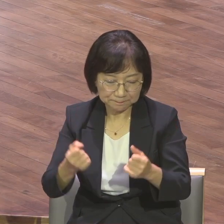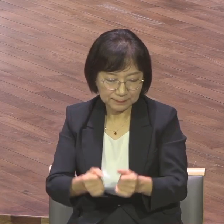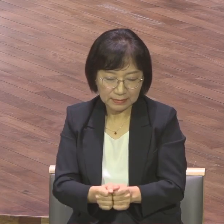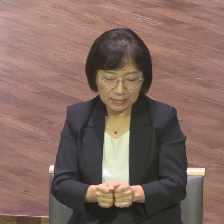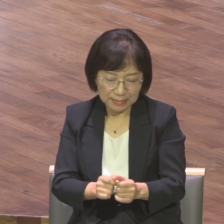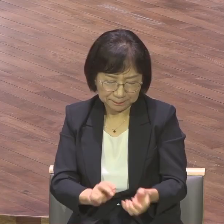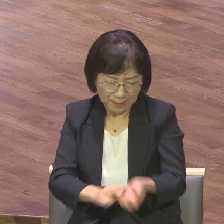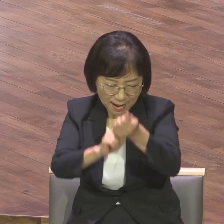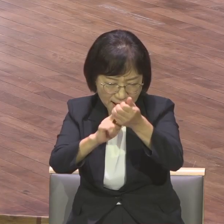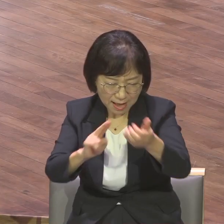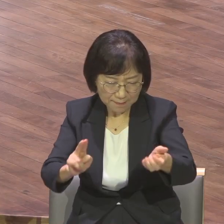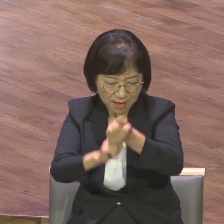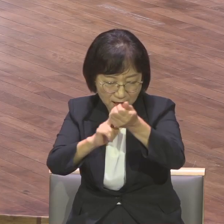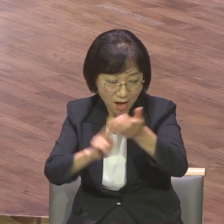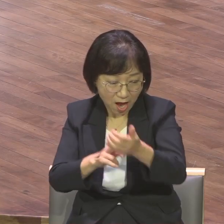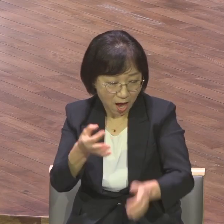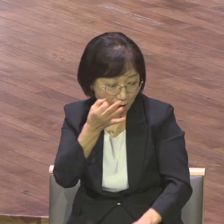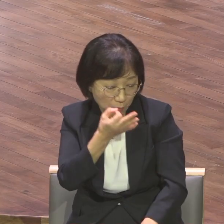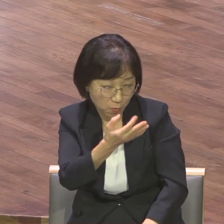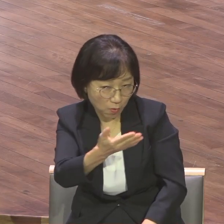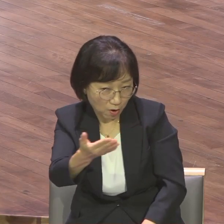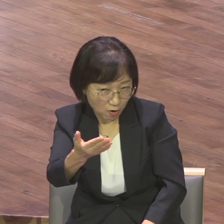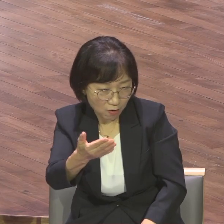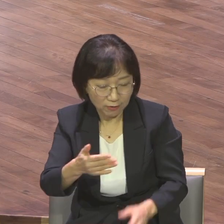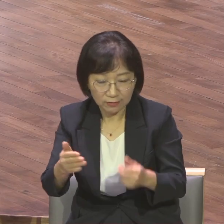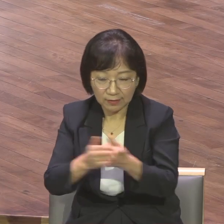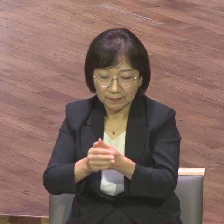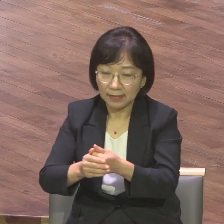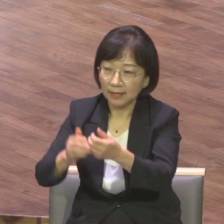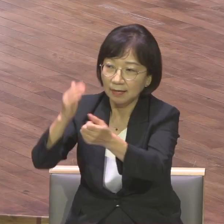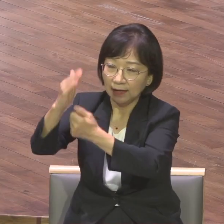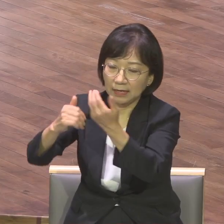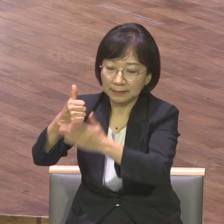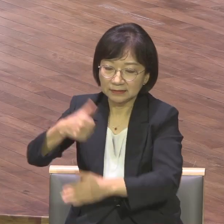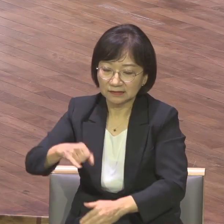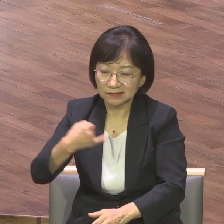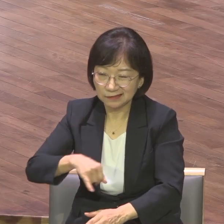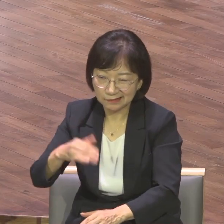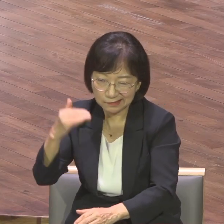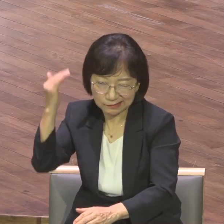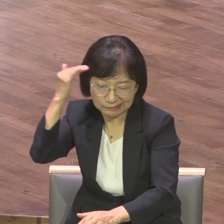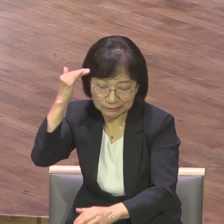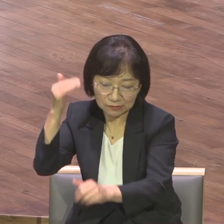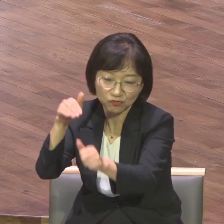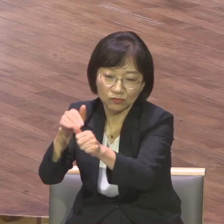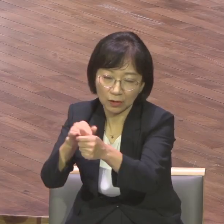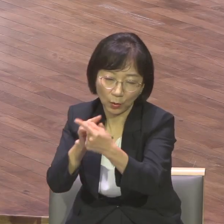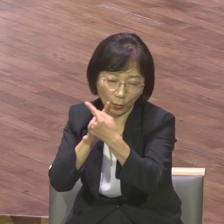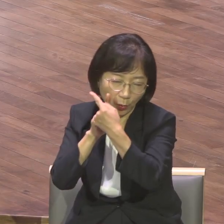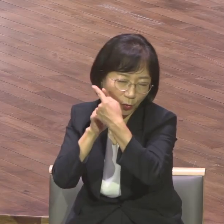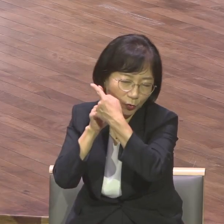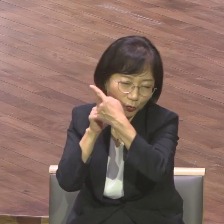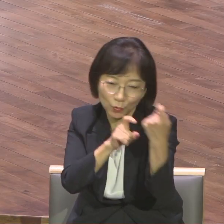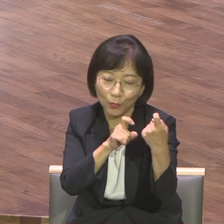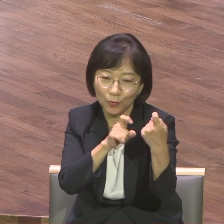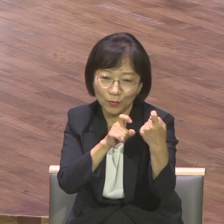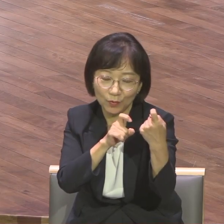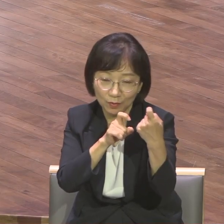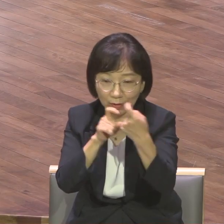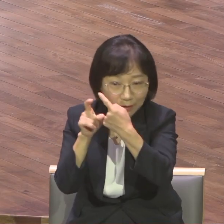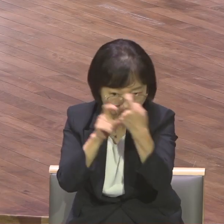향하여 할 수만 있으면 택한 자들을 모여 미혹한다 그랬어요. 택한 자는